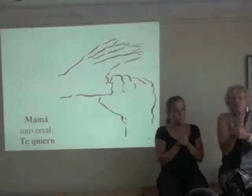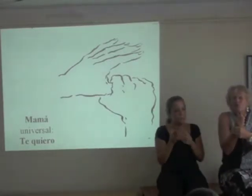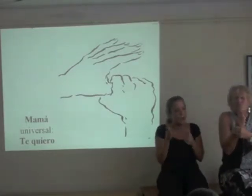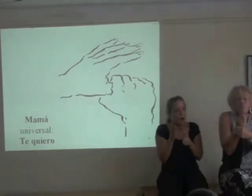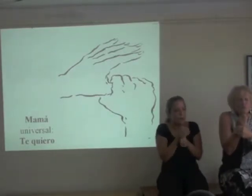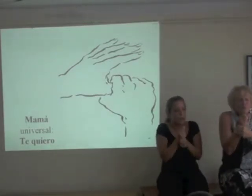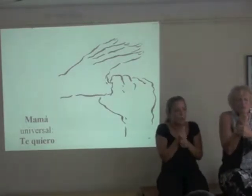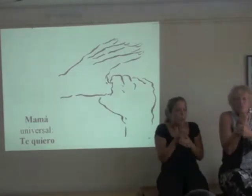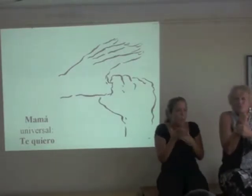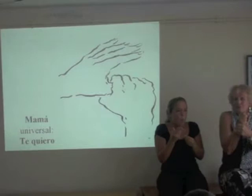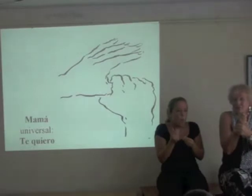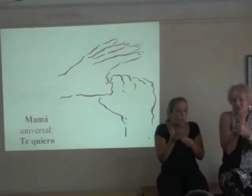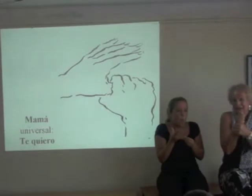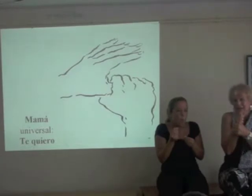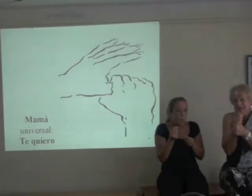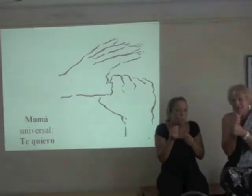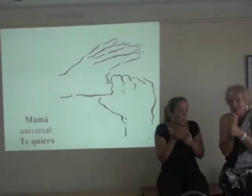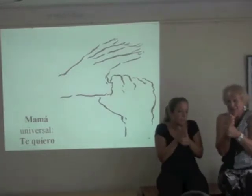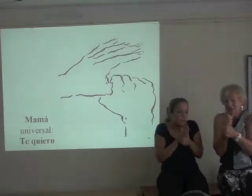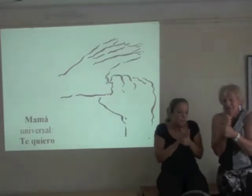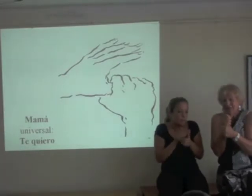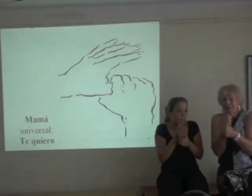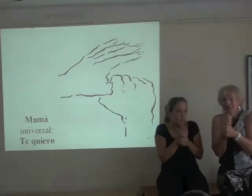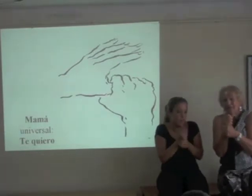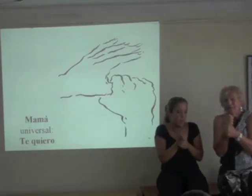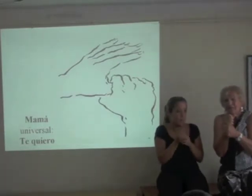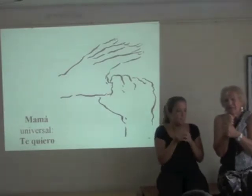Abrázalo con mucho, mucho.